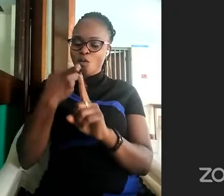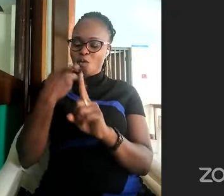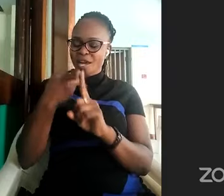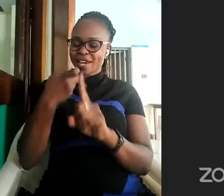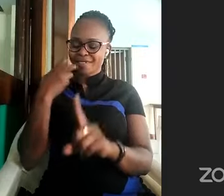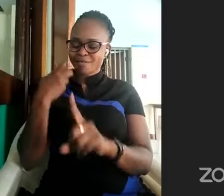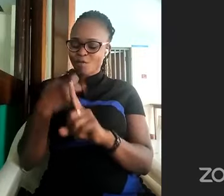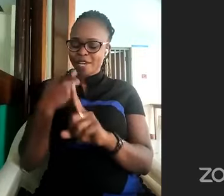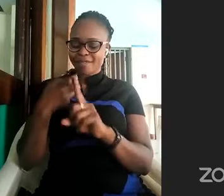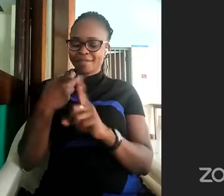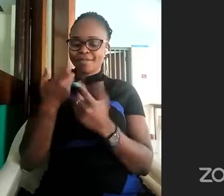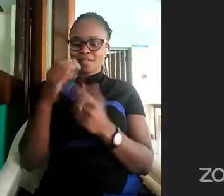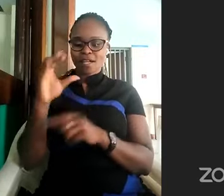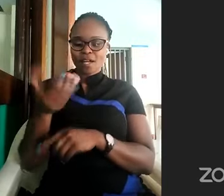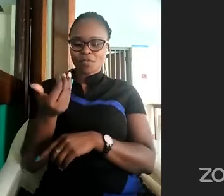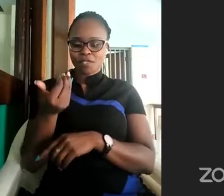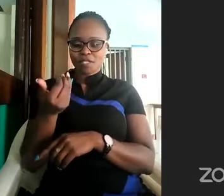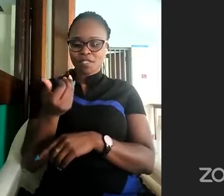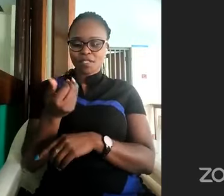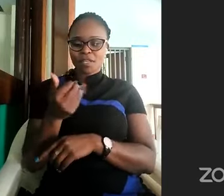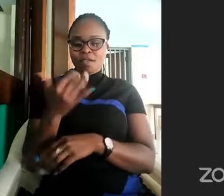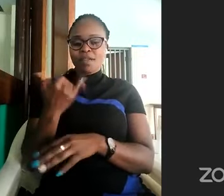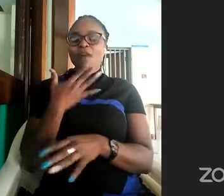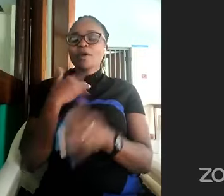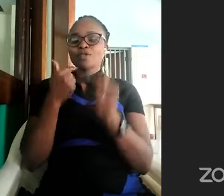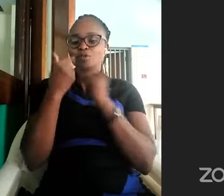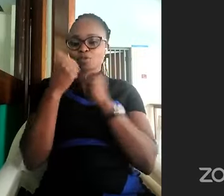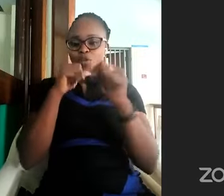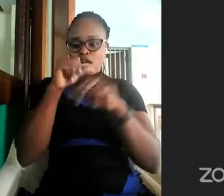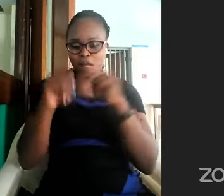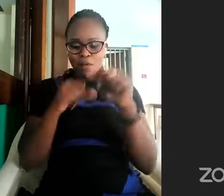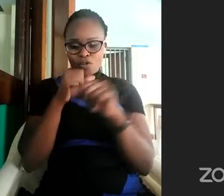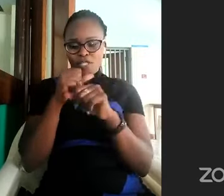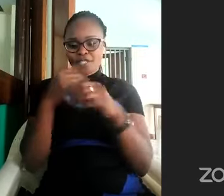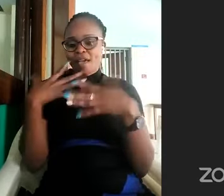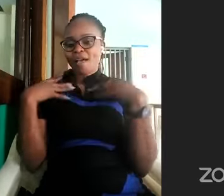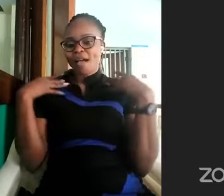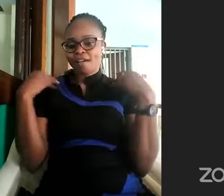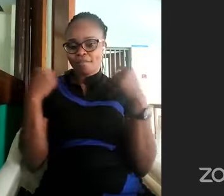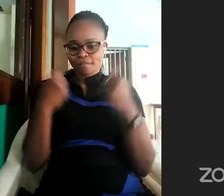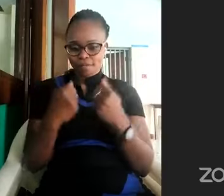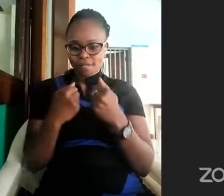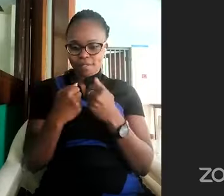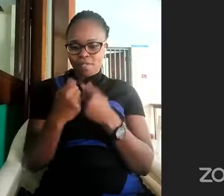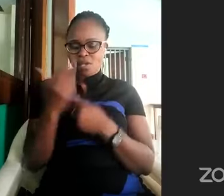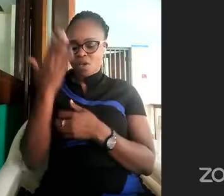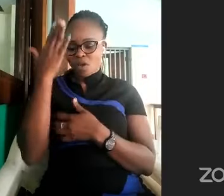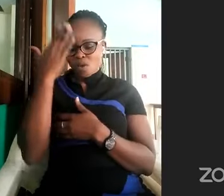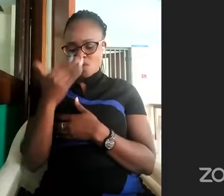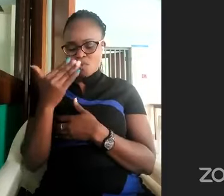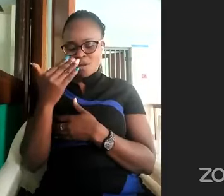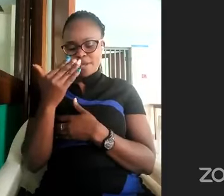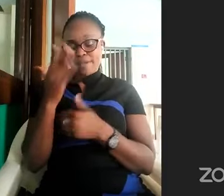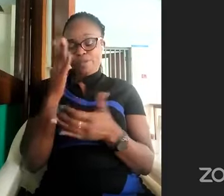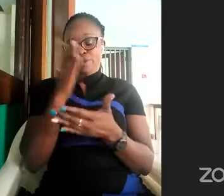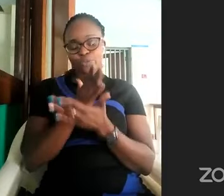Mimi ningependa kuongelea kuhusu afya. Kwa sababu ni vitu ambavyo vinatusikitisha na kuta